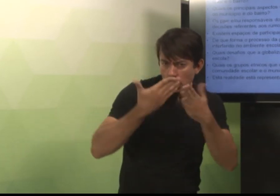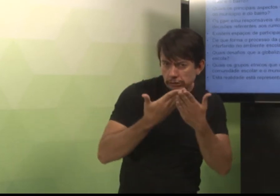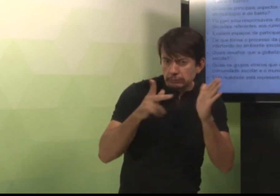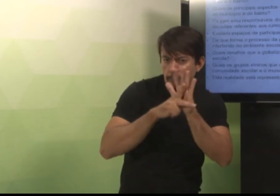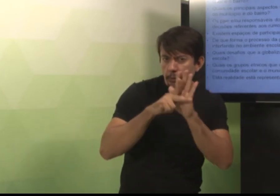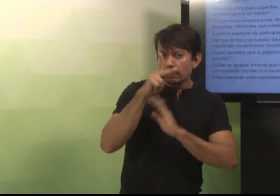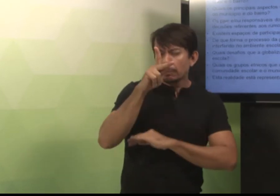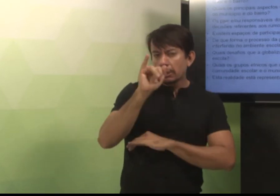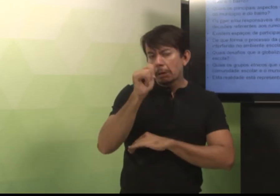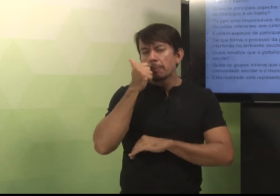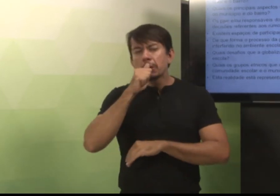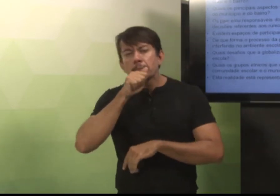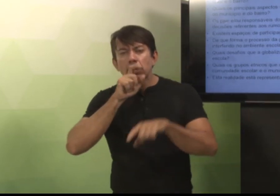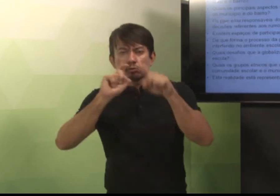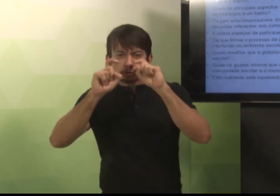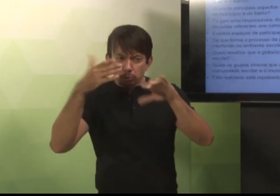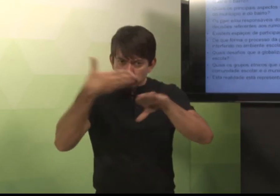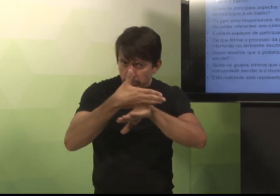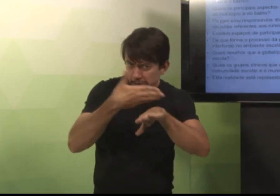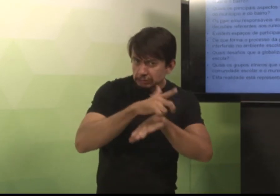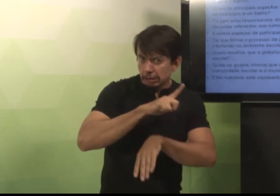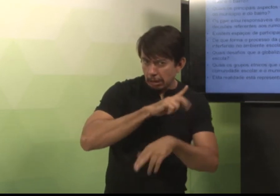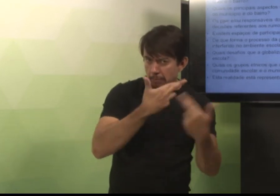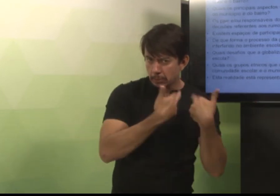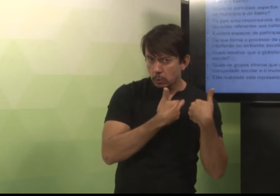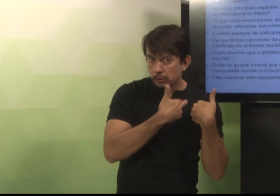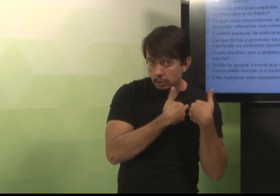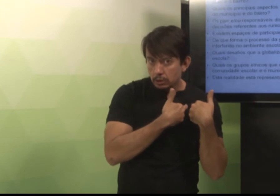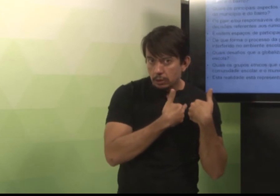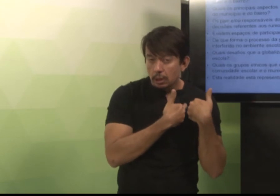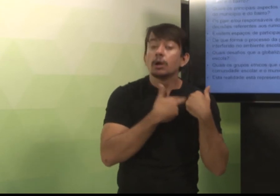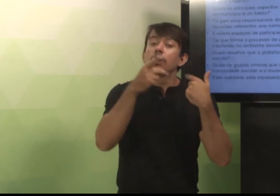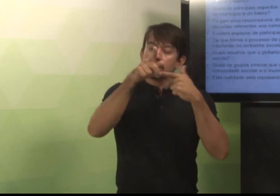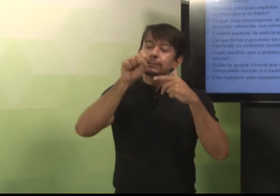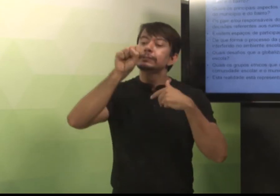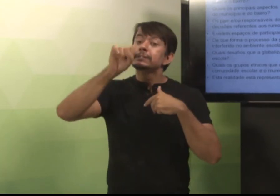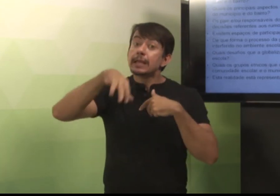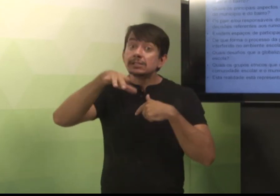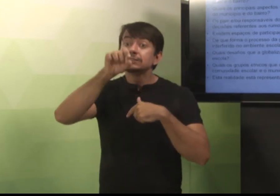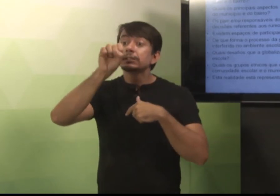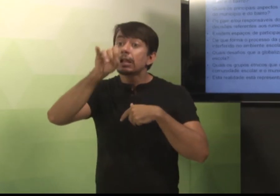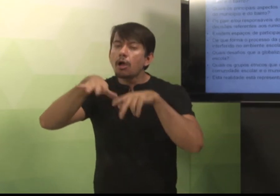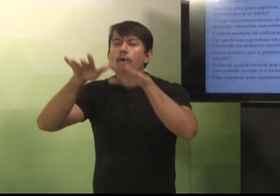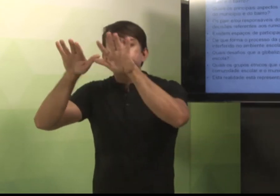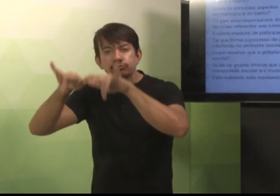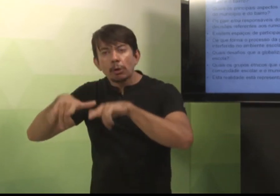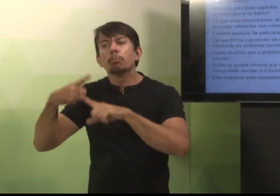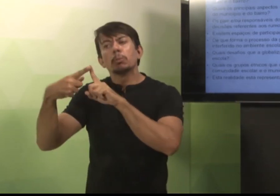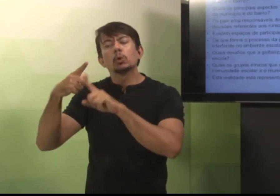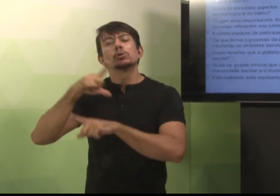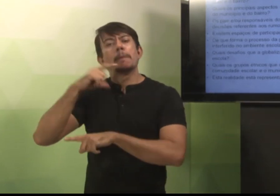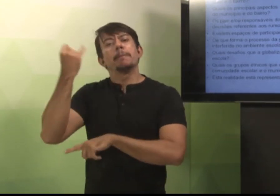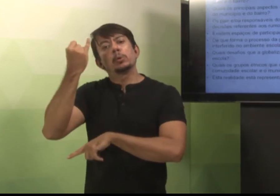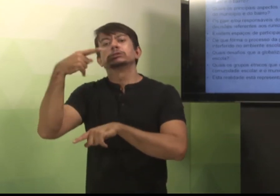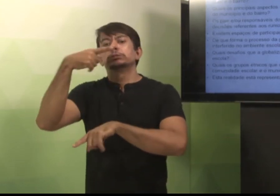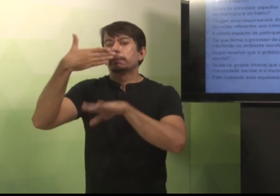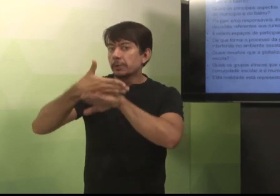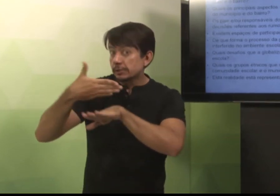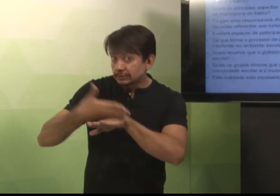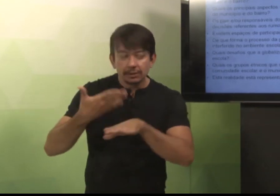Pais ou responsáveis participam do contexto escolar, das reuniões. Então, coloque isso no relatório, isso é importante, se há essa